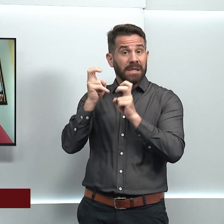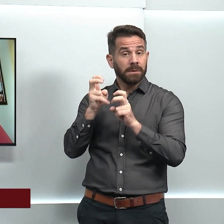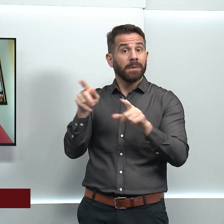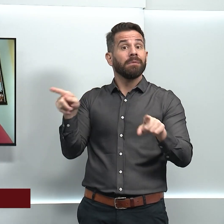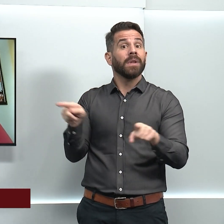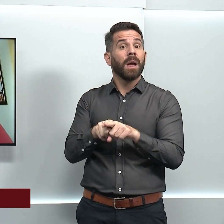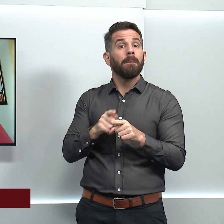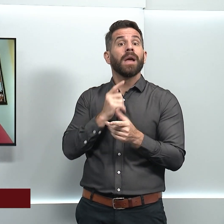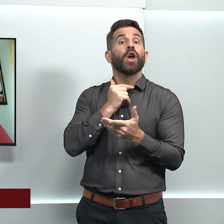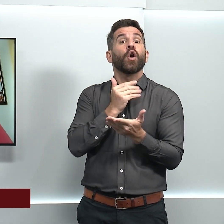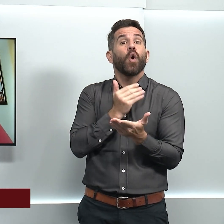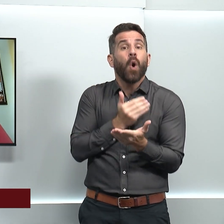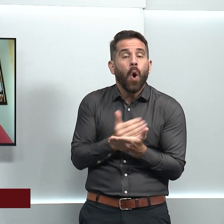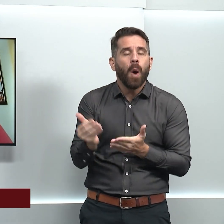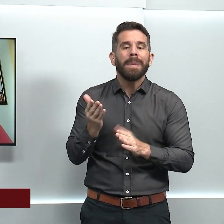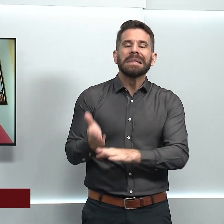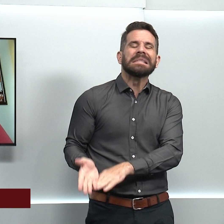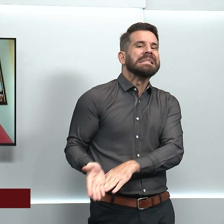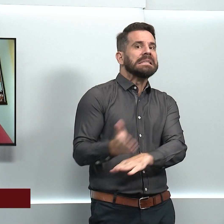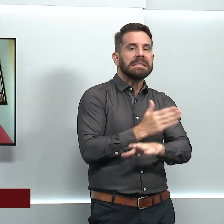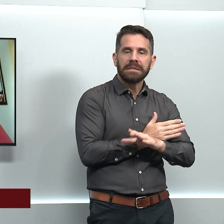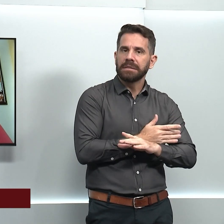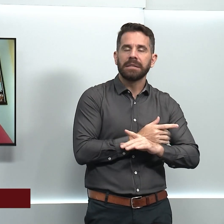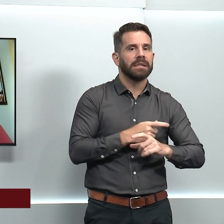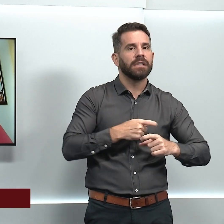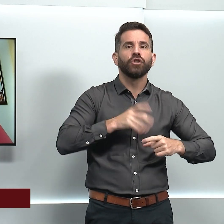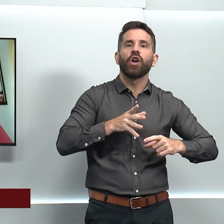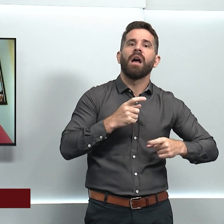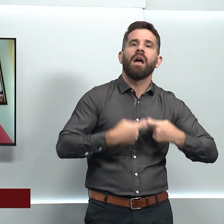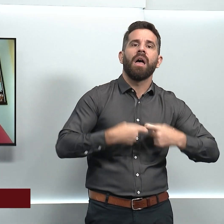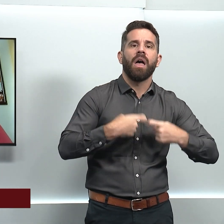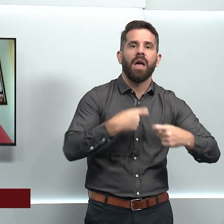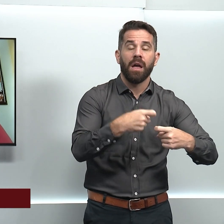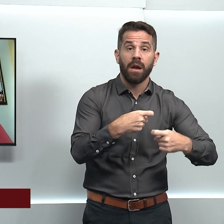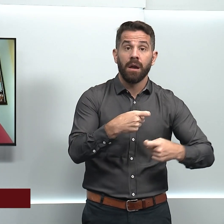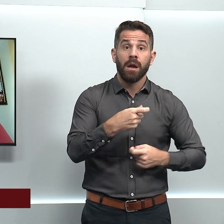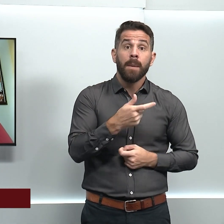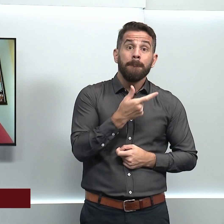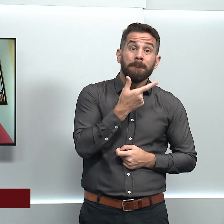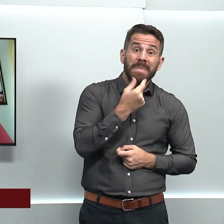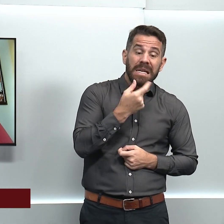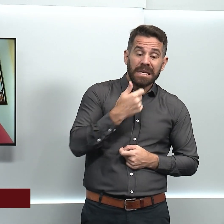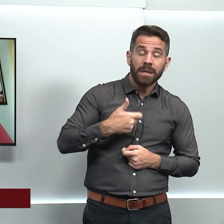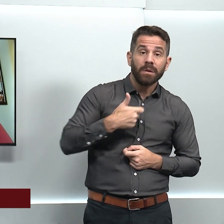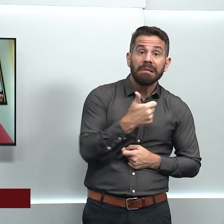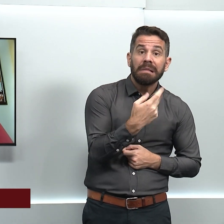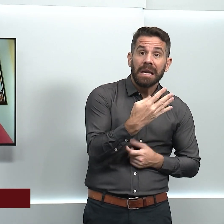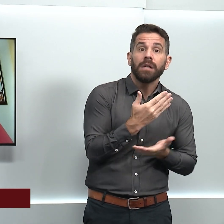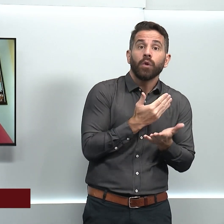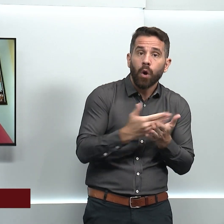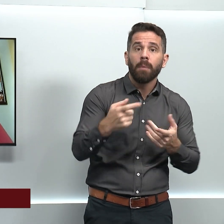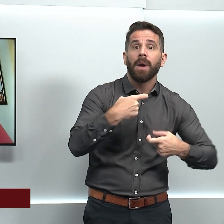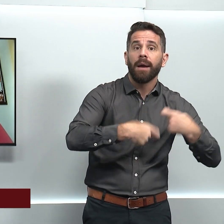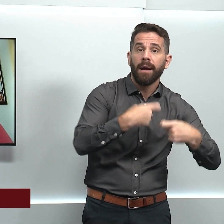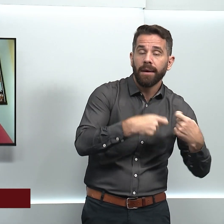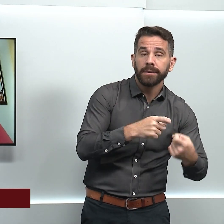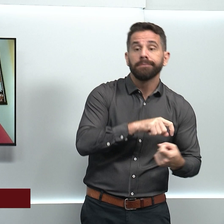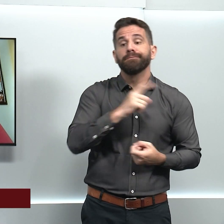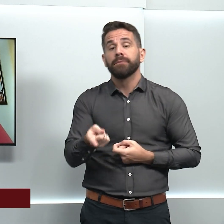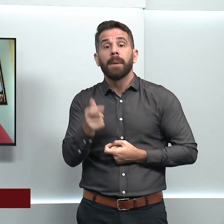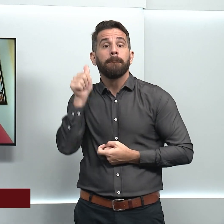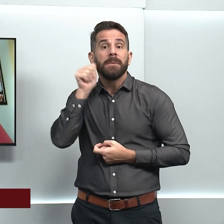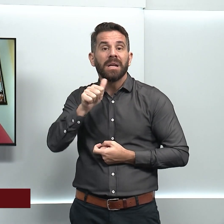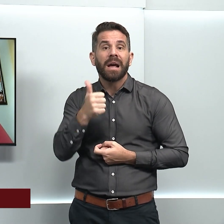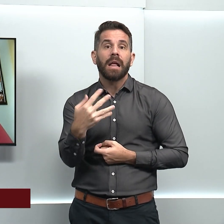diminuído. Então, a gente tem 13 anos ali para os meninos e 14 anos para as meninas. E a gente sabe, né, que